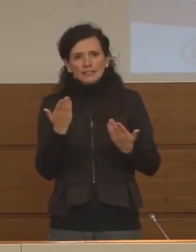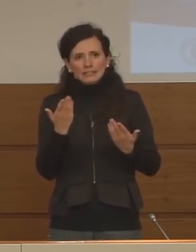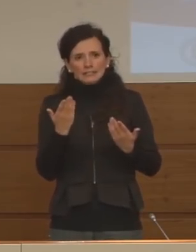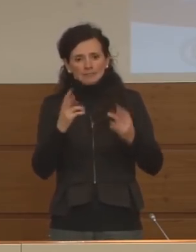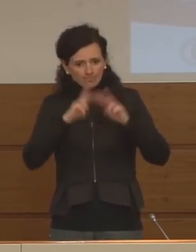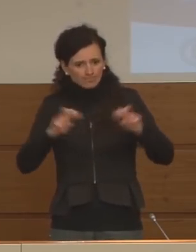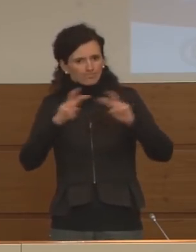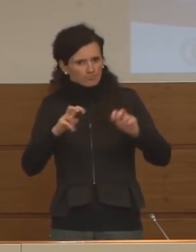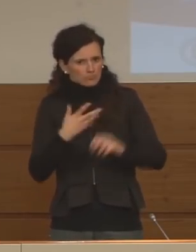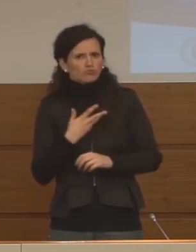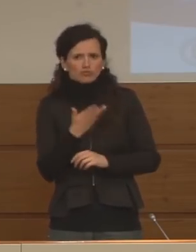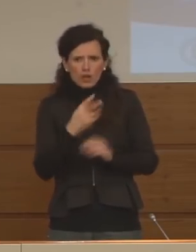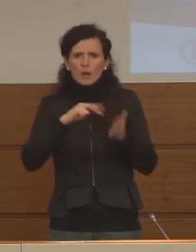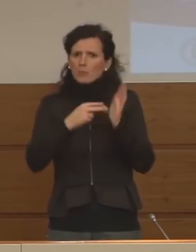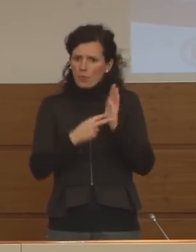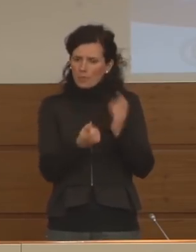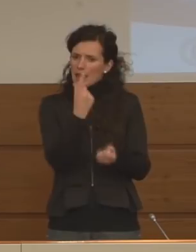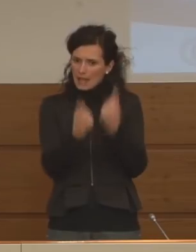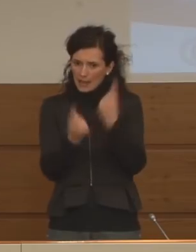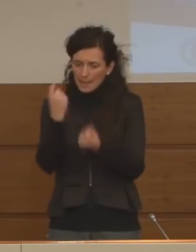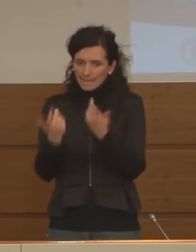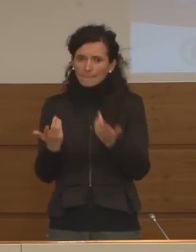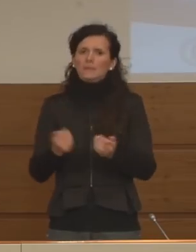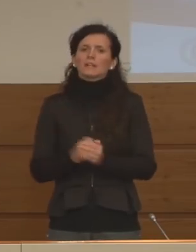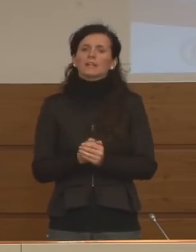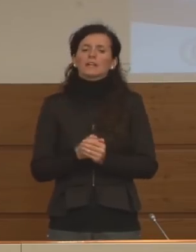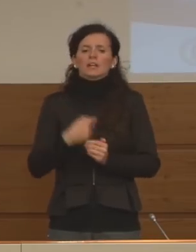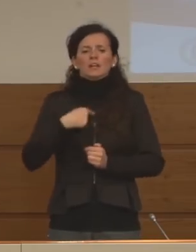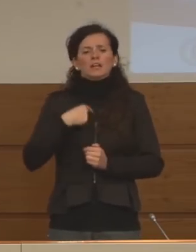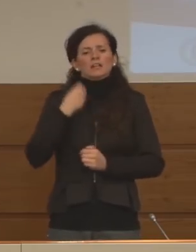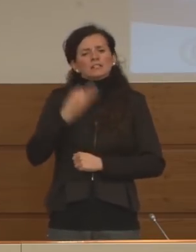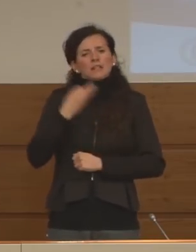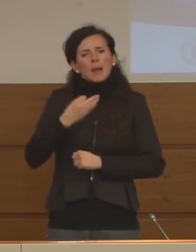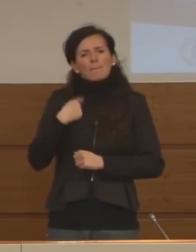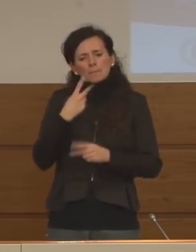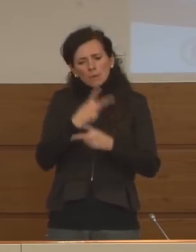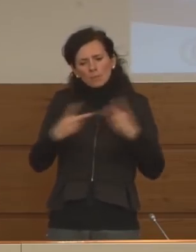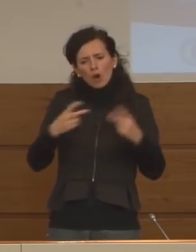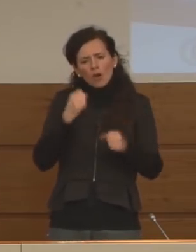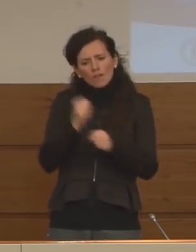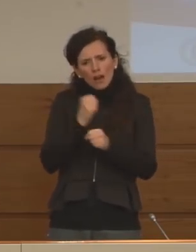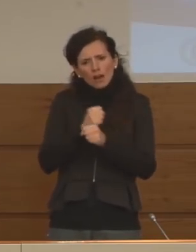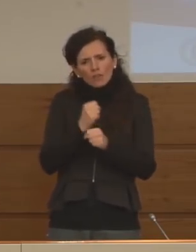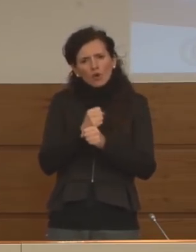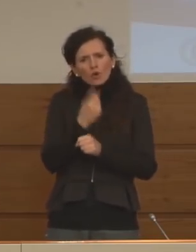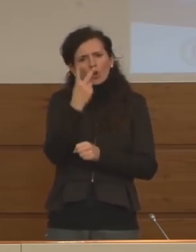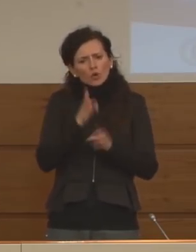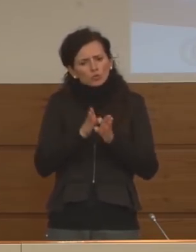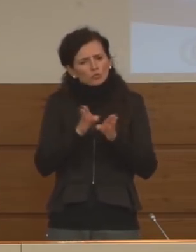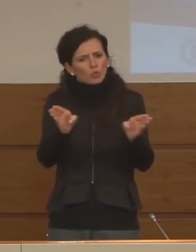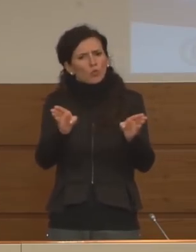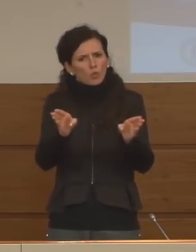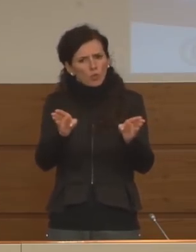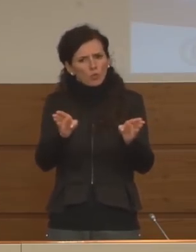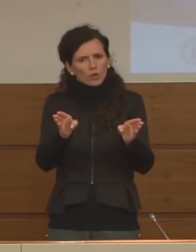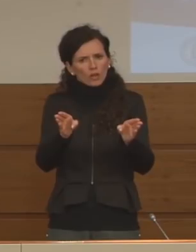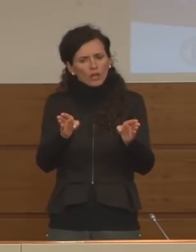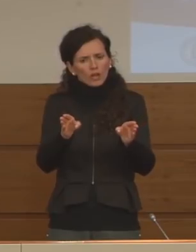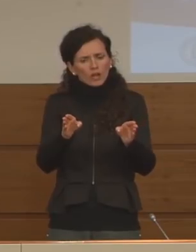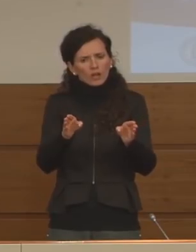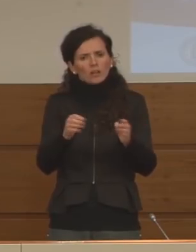noi cerchiamo di lavorare su un doppio binario ceri cercando all'interno di questo binario